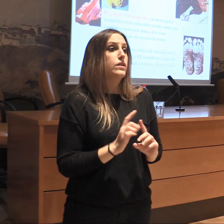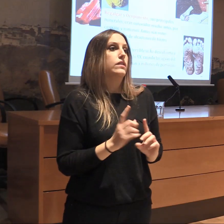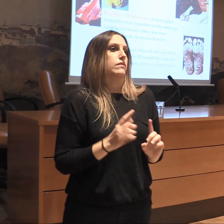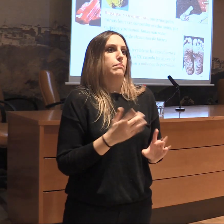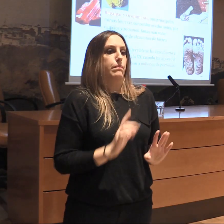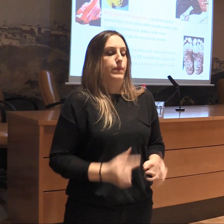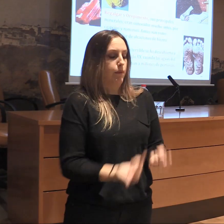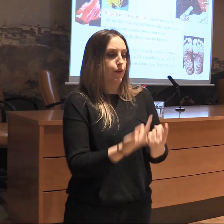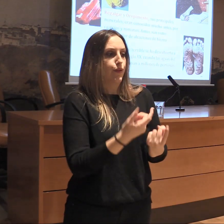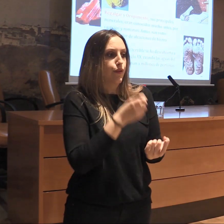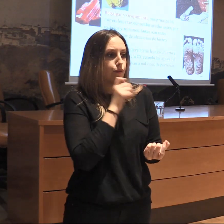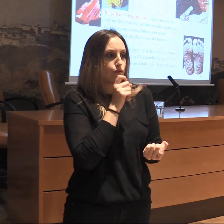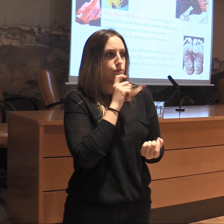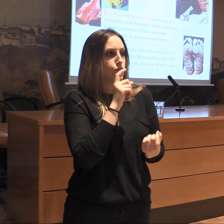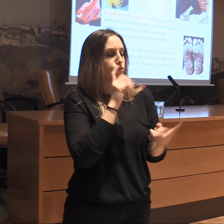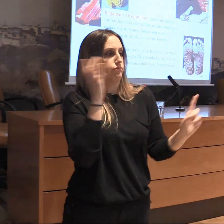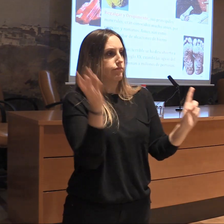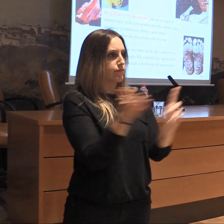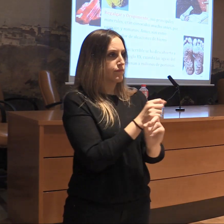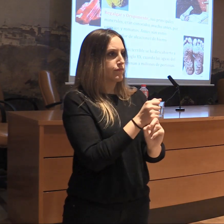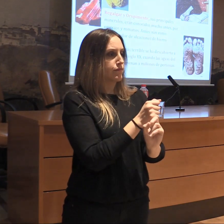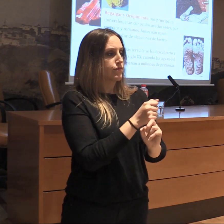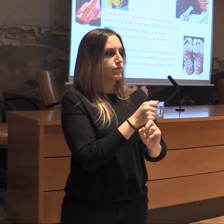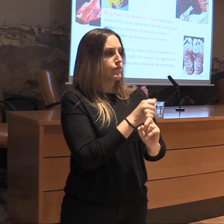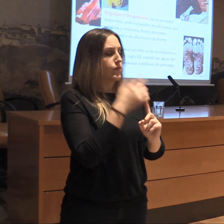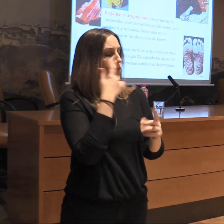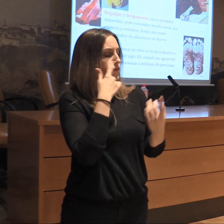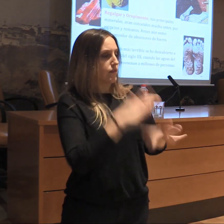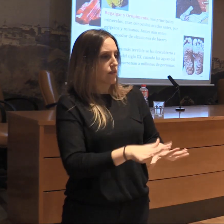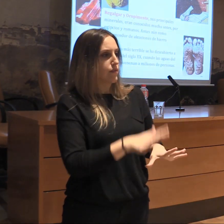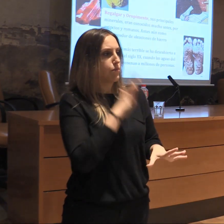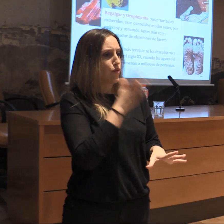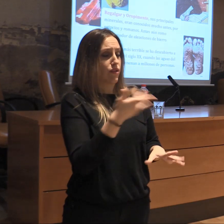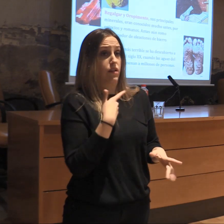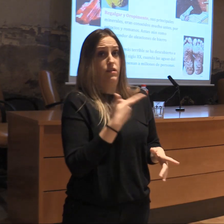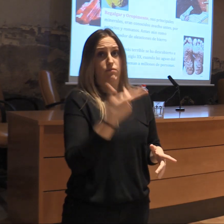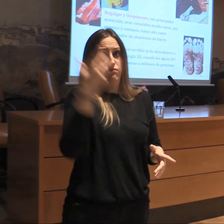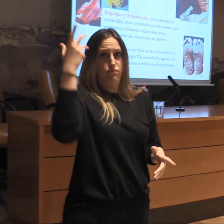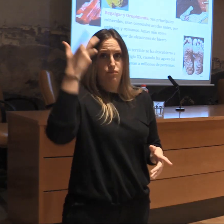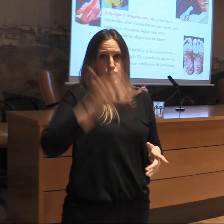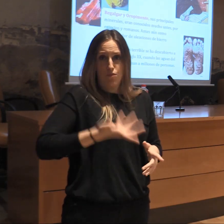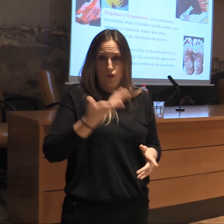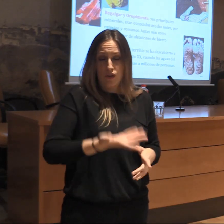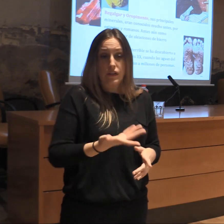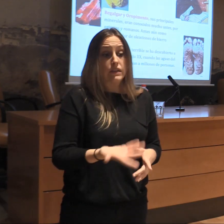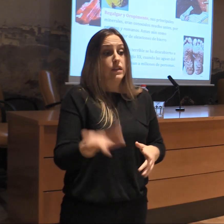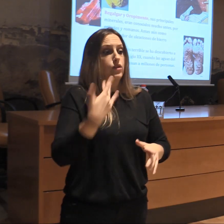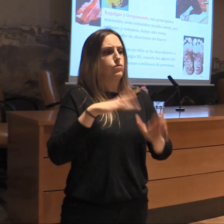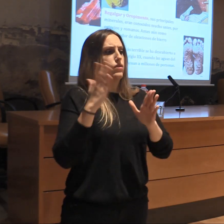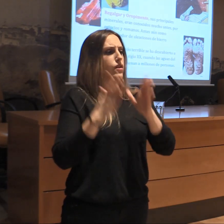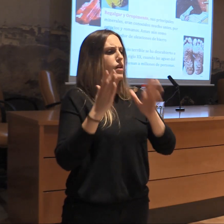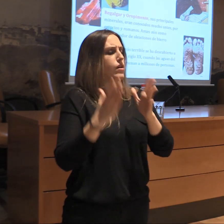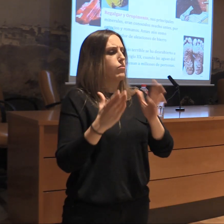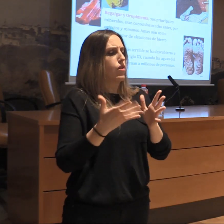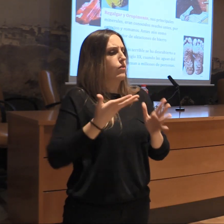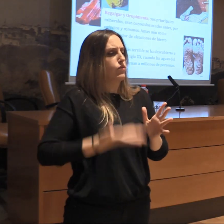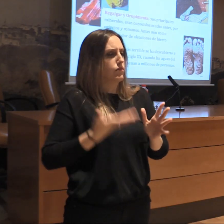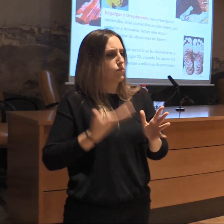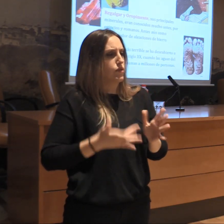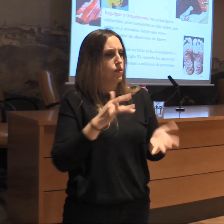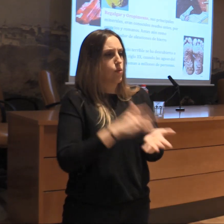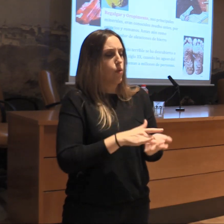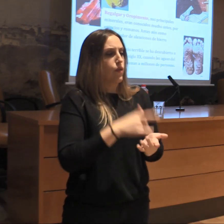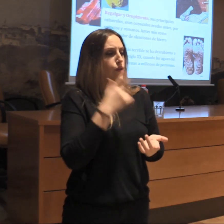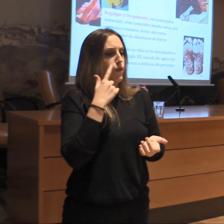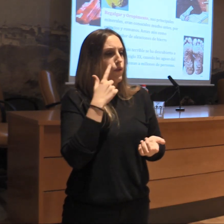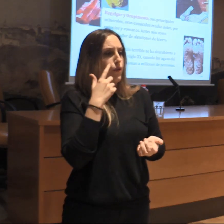detectarlo, porque ha sido el rey de los venenos, y tuvo una época dorada a finales del siglo XIX cuando los bancos